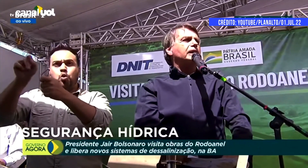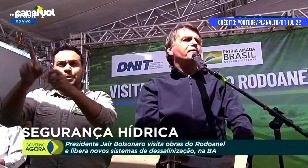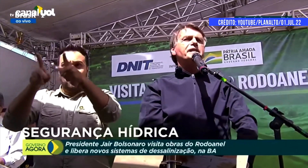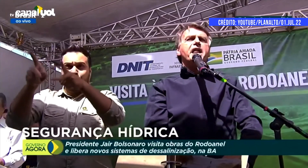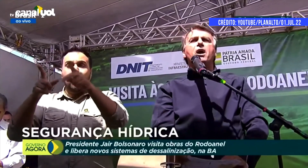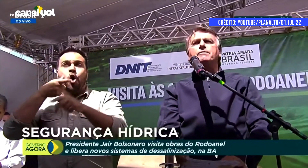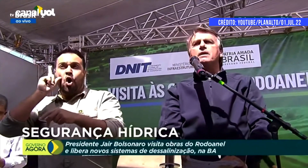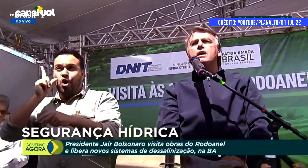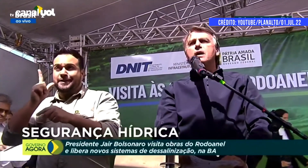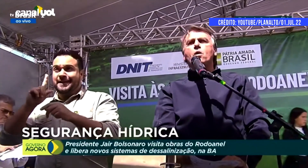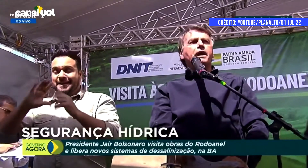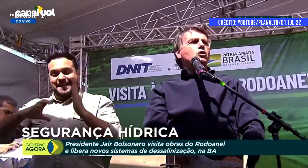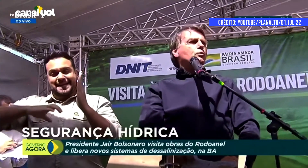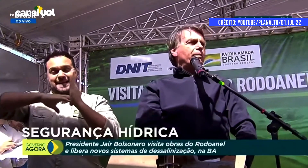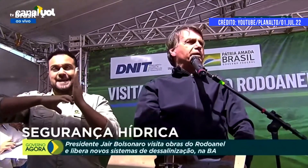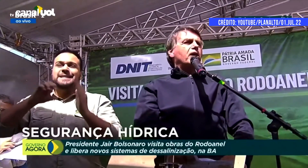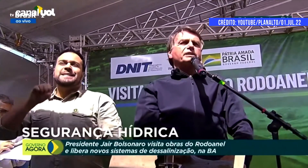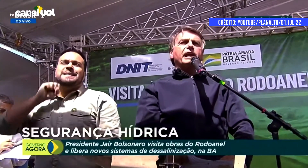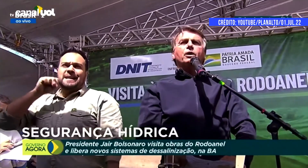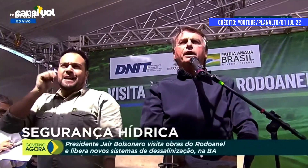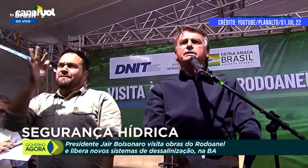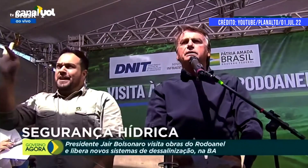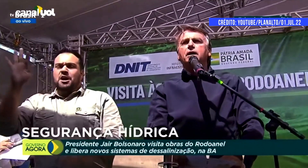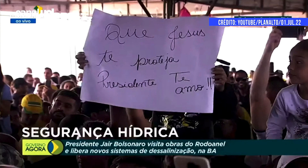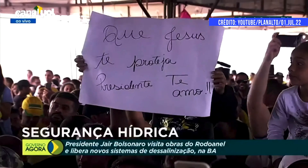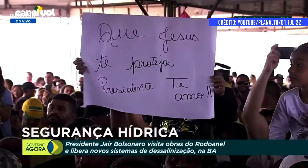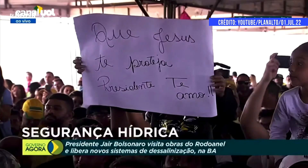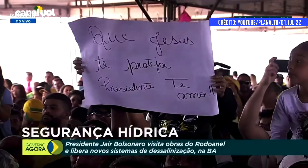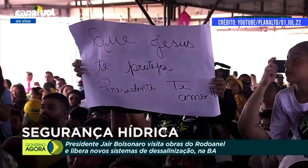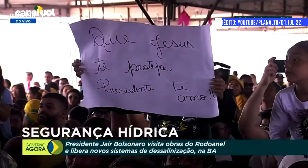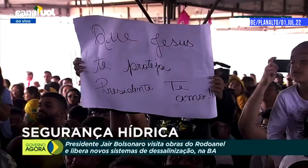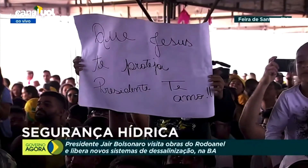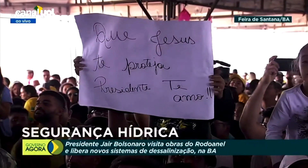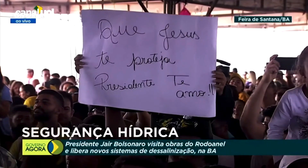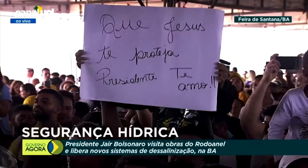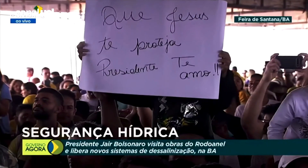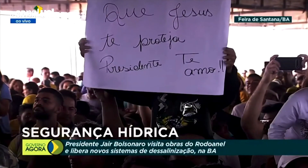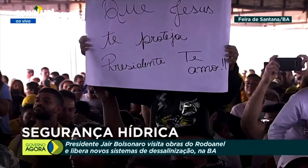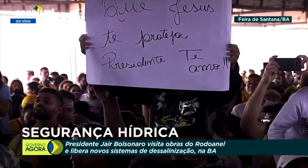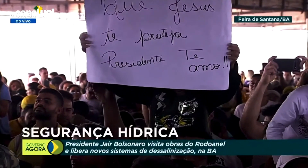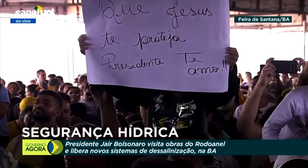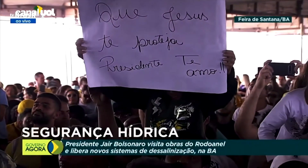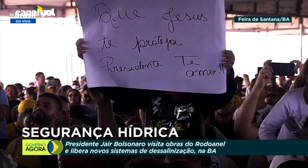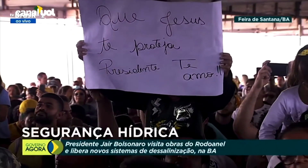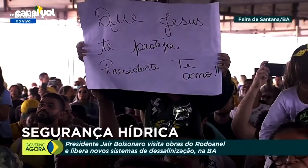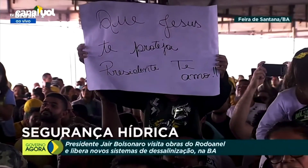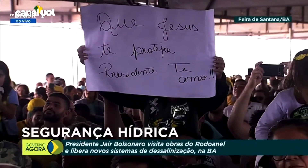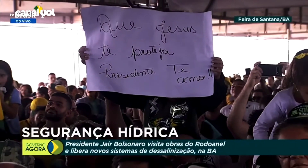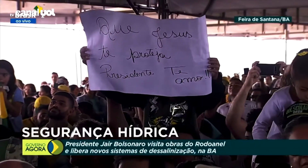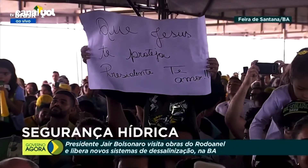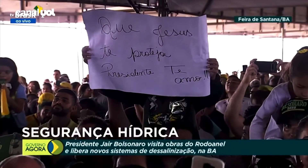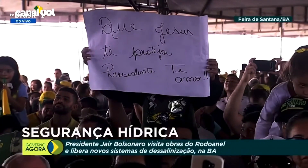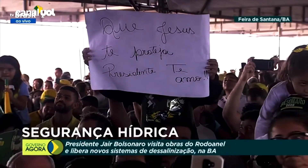no Senado Federal. Eu quero cumprimentar os senadores. Ontem o Senado Federal majorou